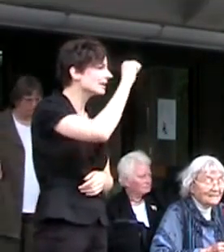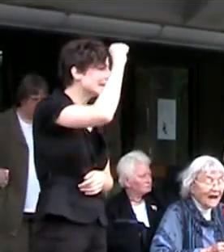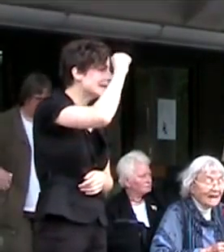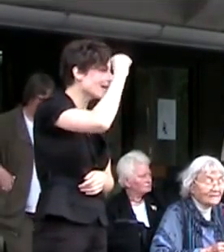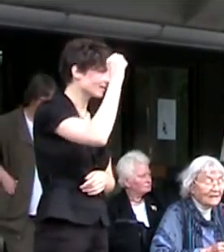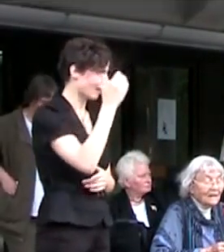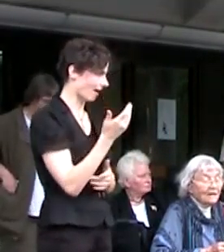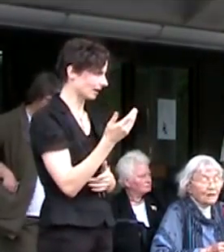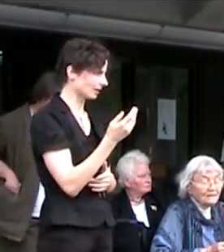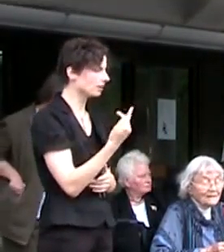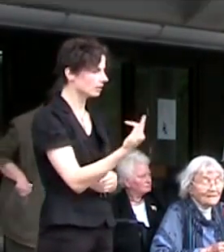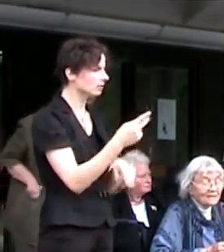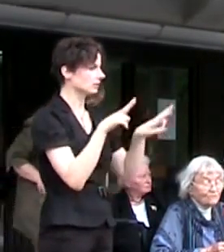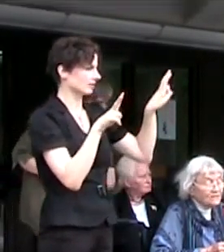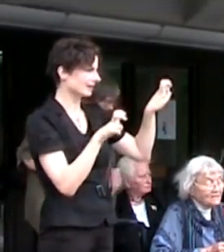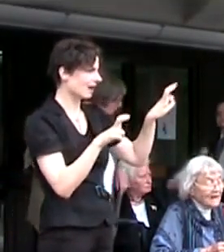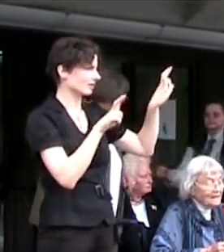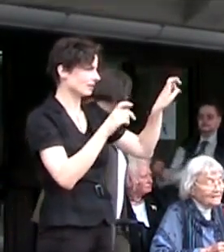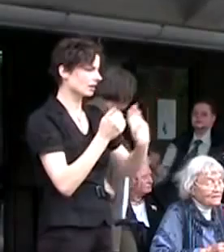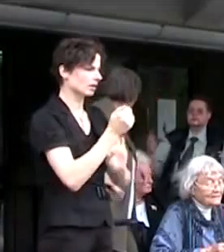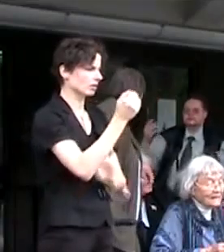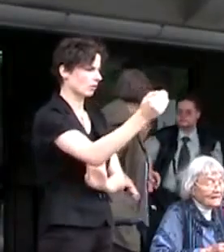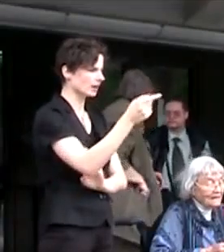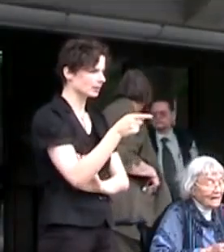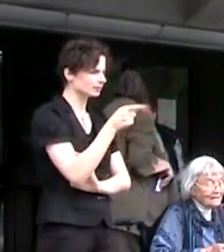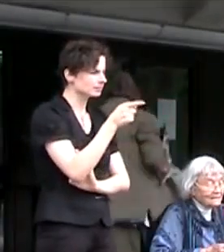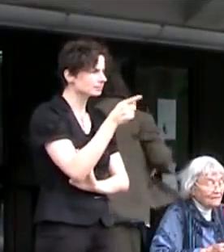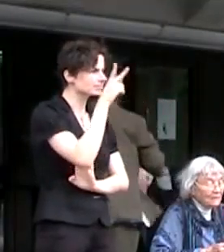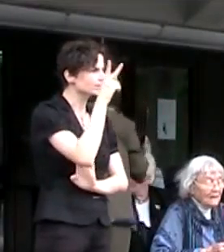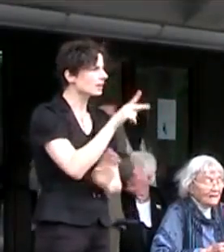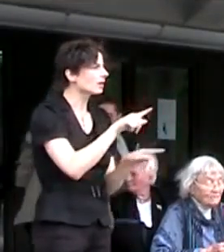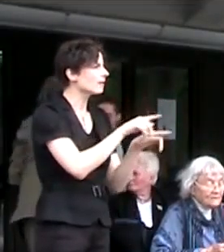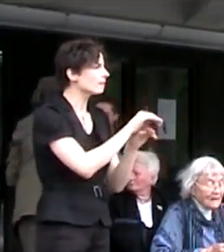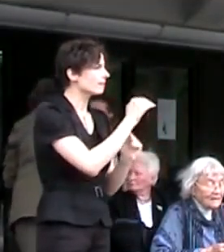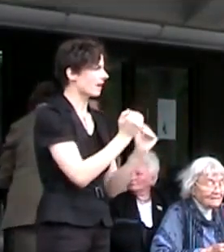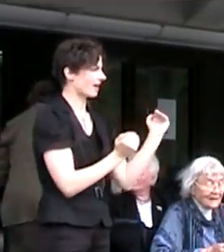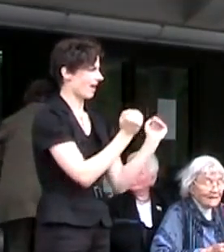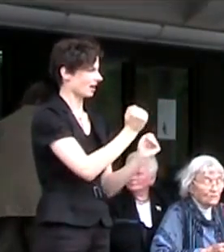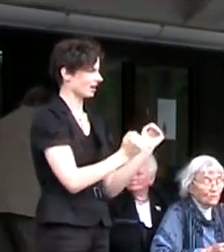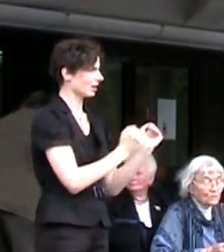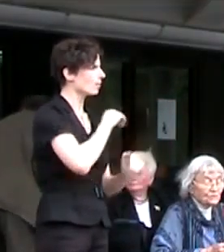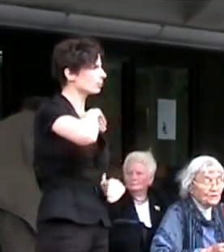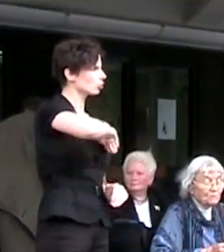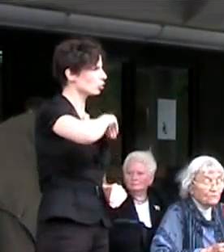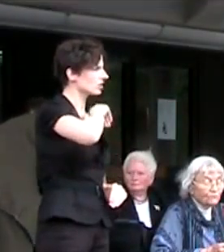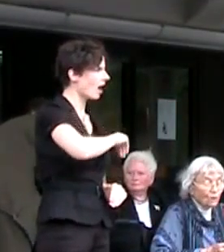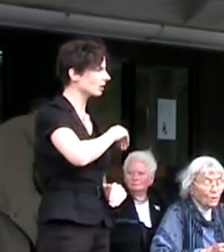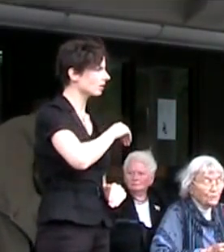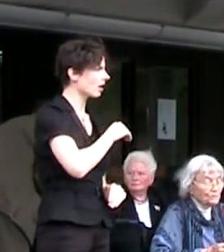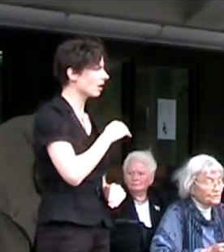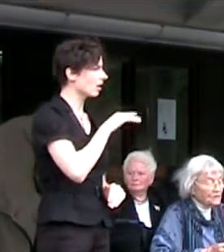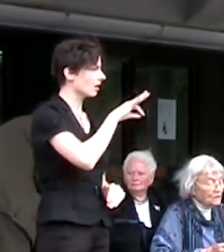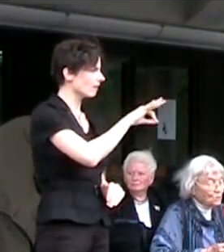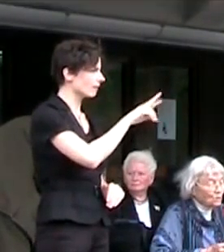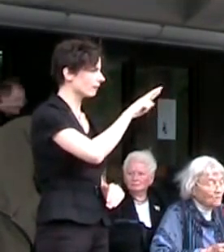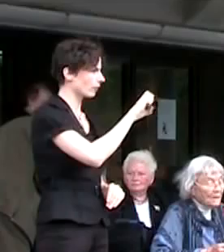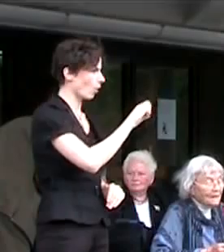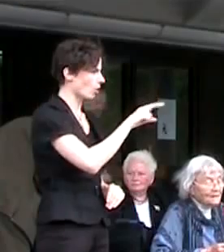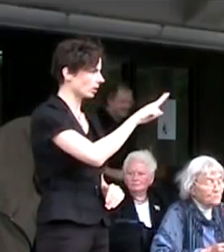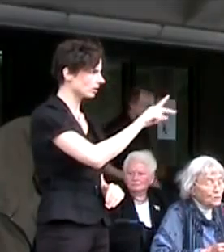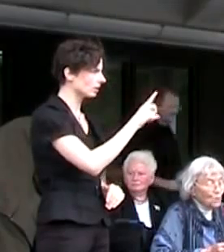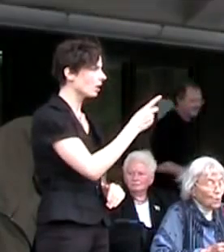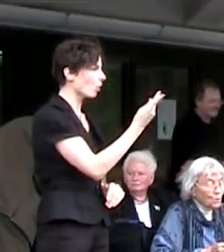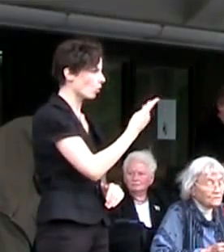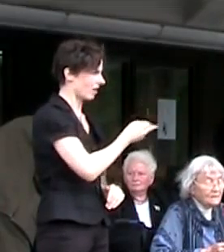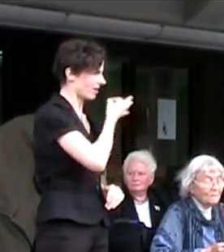patientenfeindlichen Zitaten war nicht das Wissen echter Seelenärzte, die wie seine Zeitgenossen Sigmund Freud und C.G. Jung